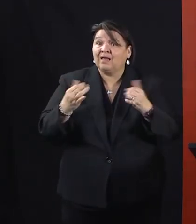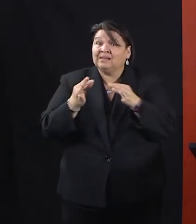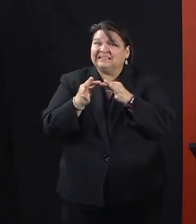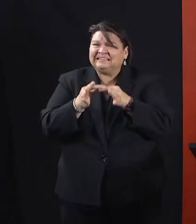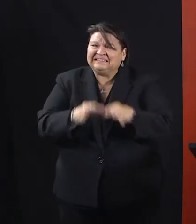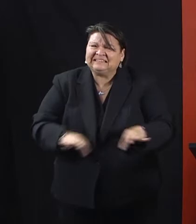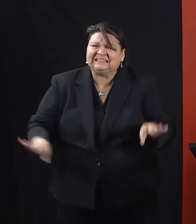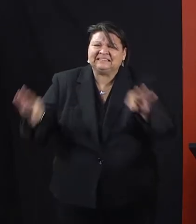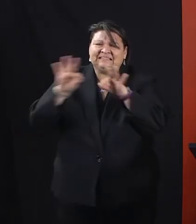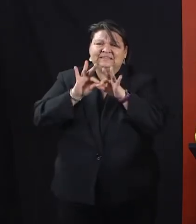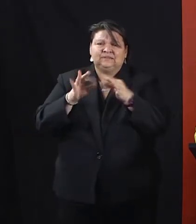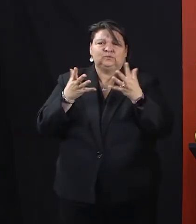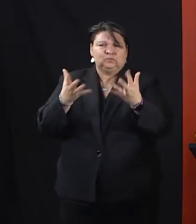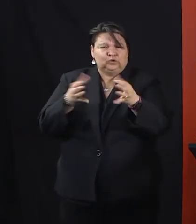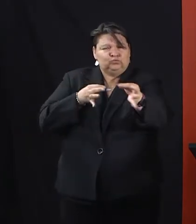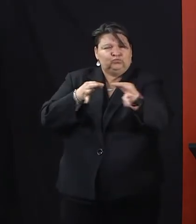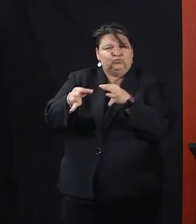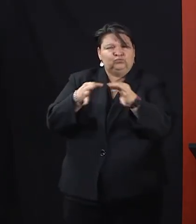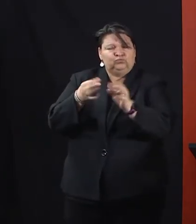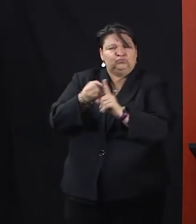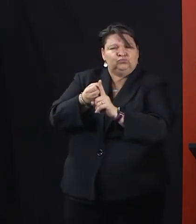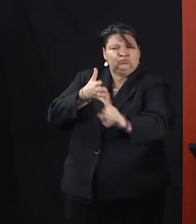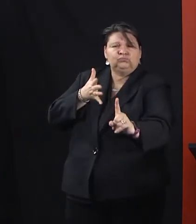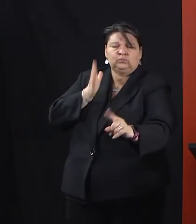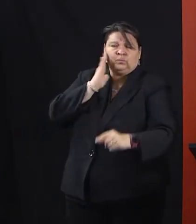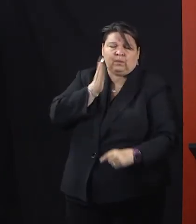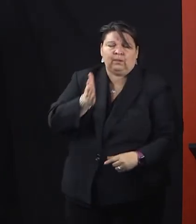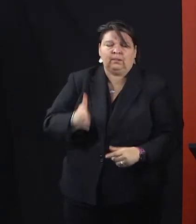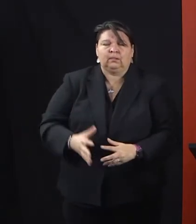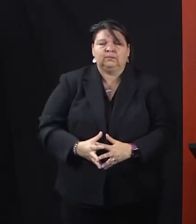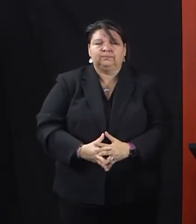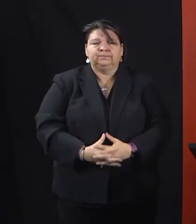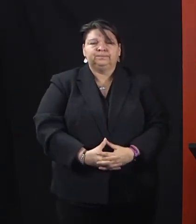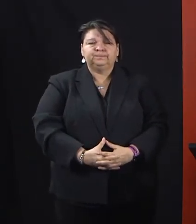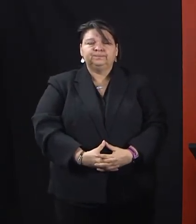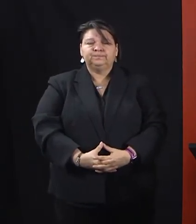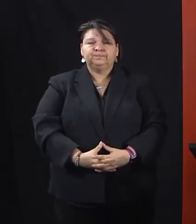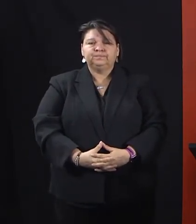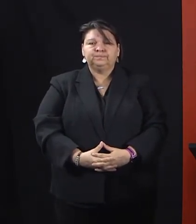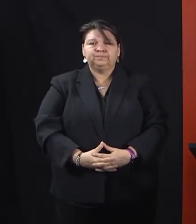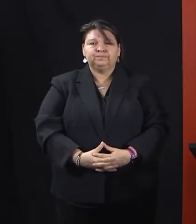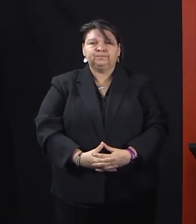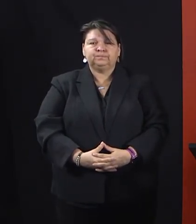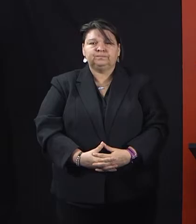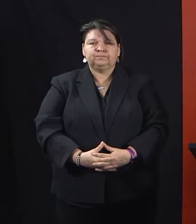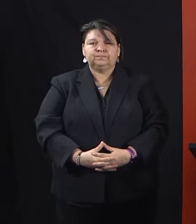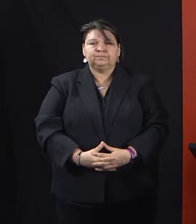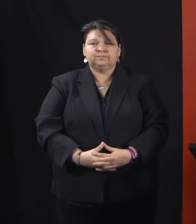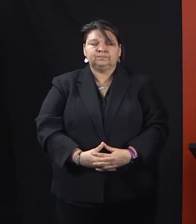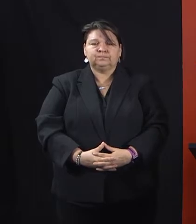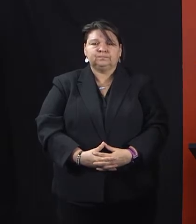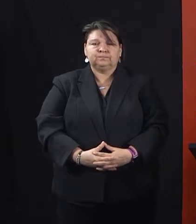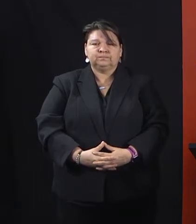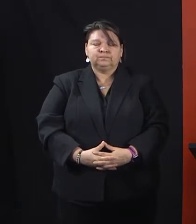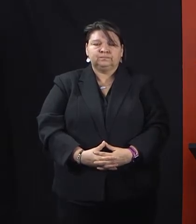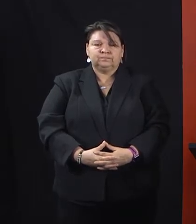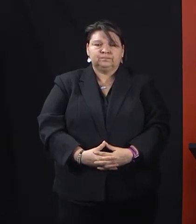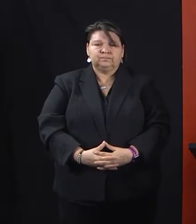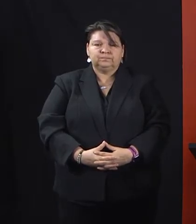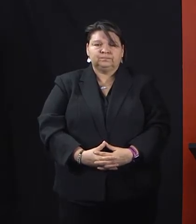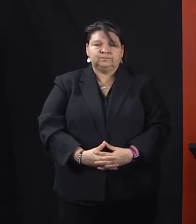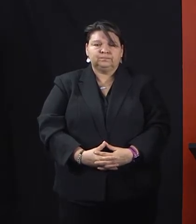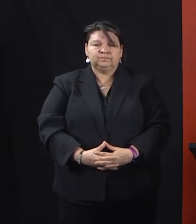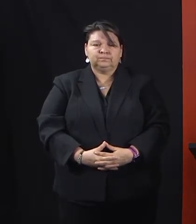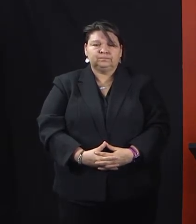por qué esta declaración que hizo el gobernador Abbott también está enfocándose en Fort Worth. pero queremos ser continuos y